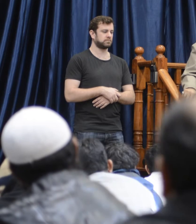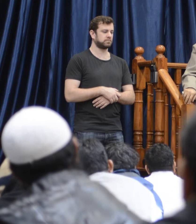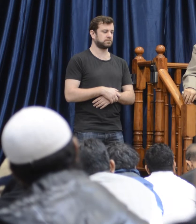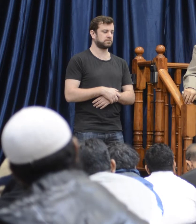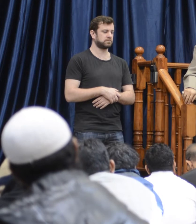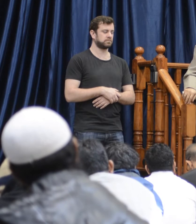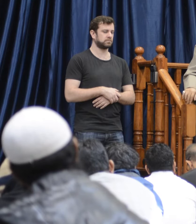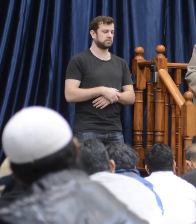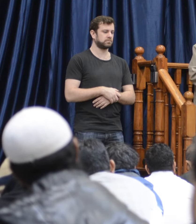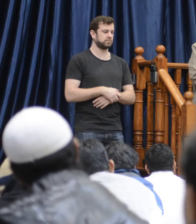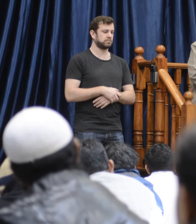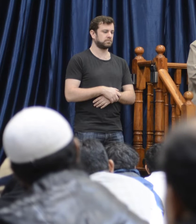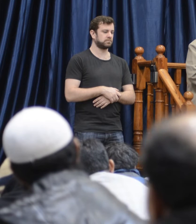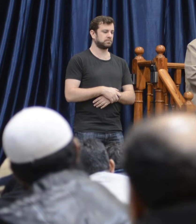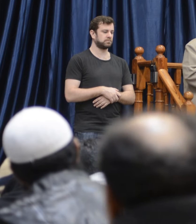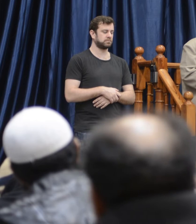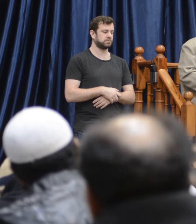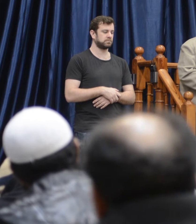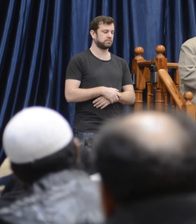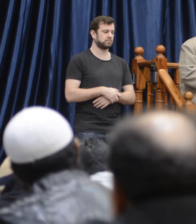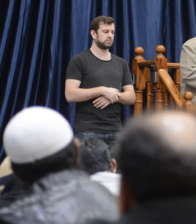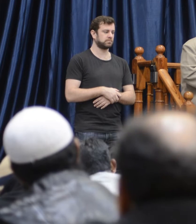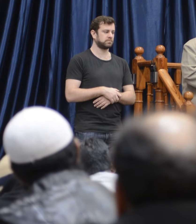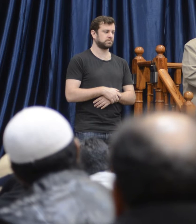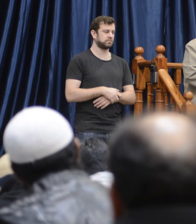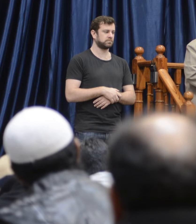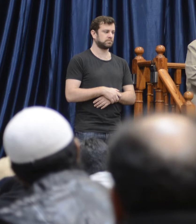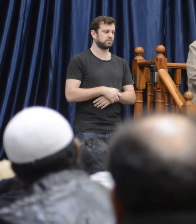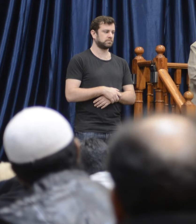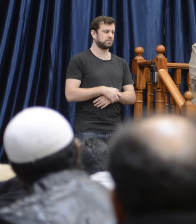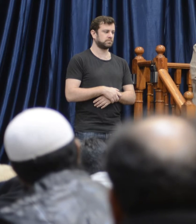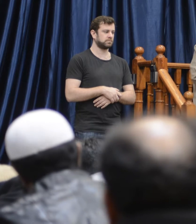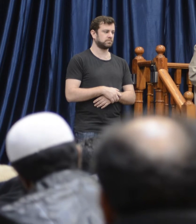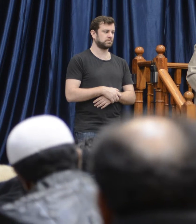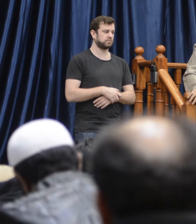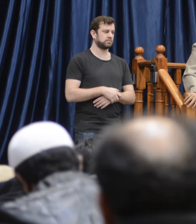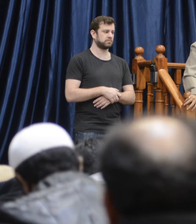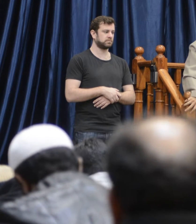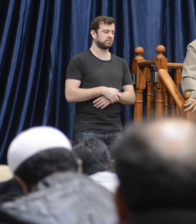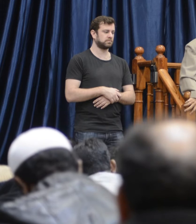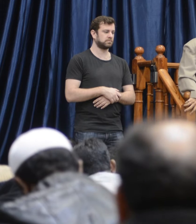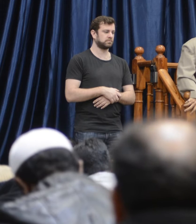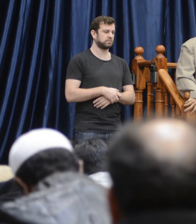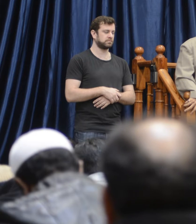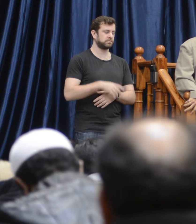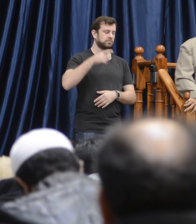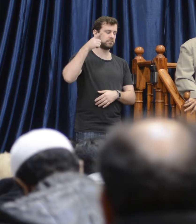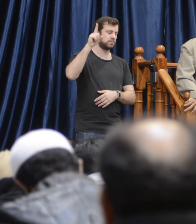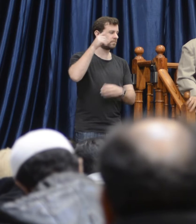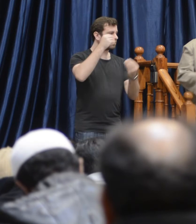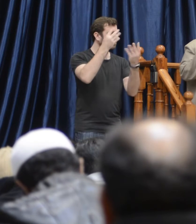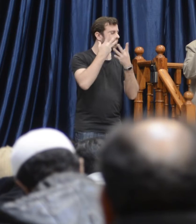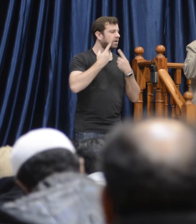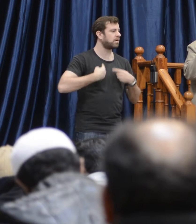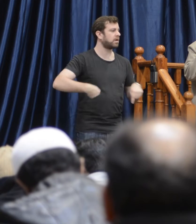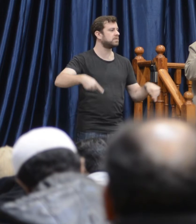وَعَمِلَ صَالِحًا وَقَالَ إِنَّنِي مِنَ الْمُسْلِمِينَ. Allah subhanahu wa ta'ala tells us